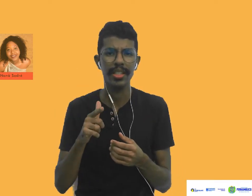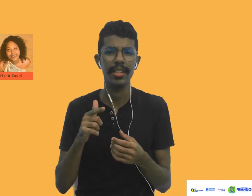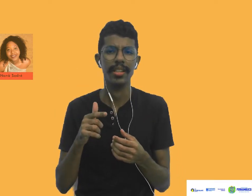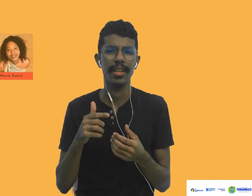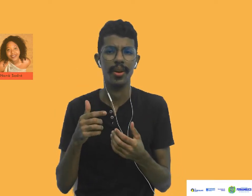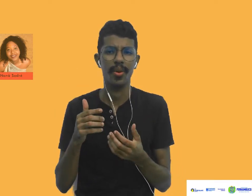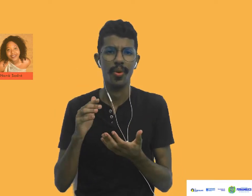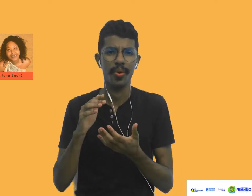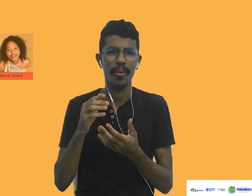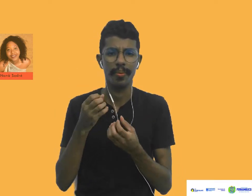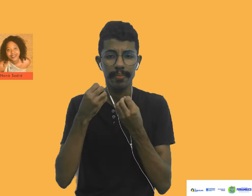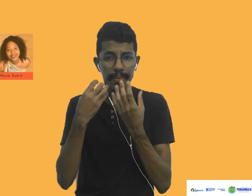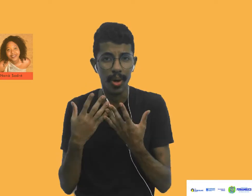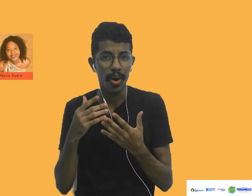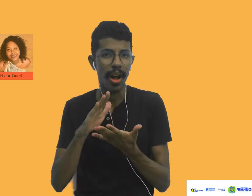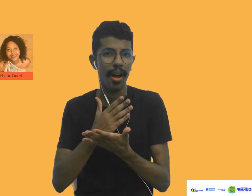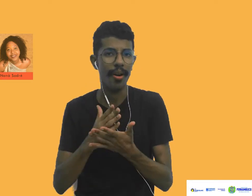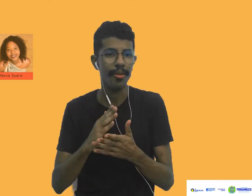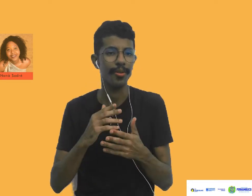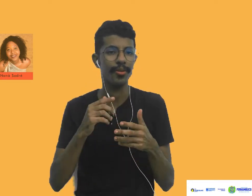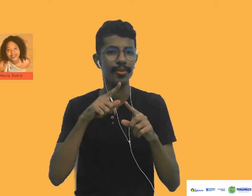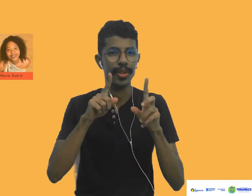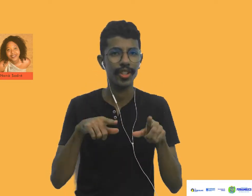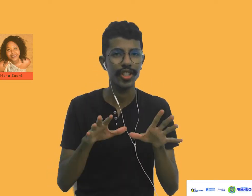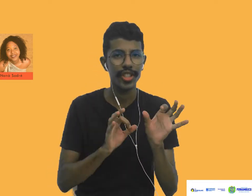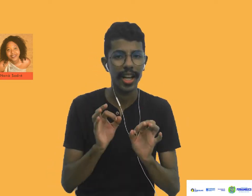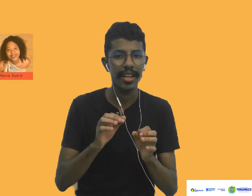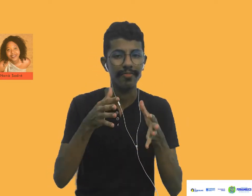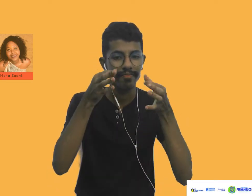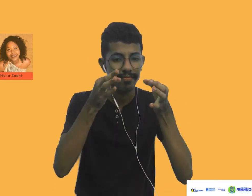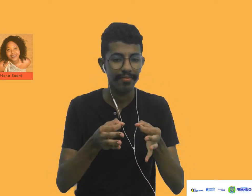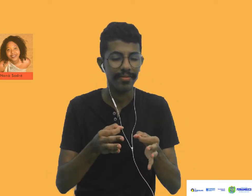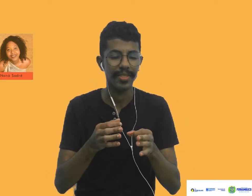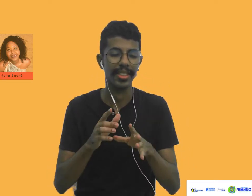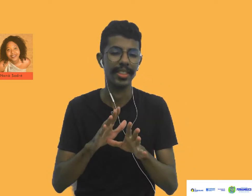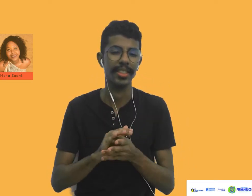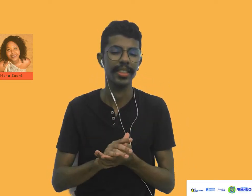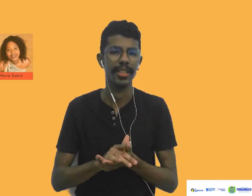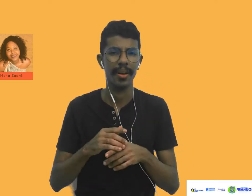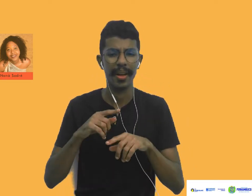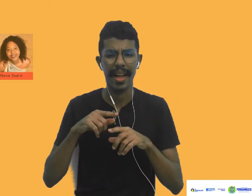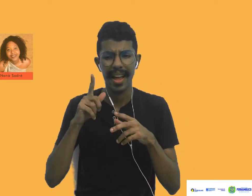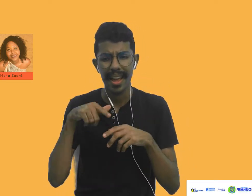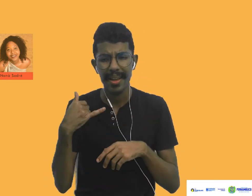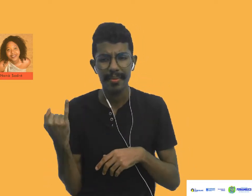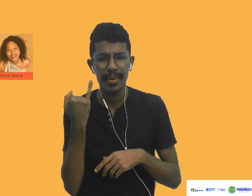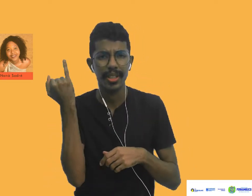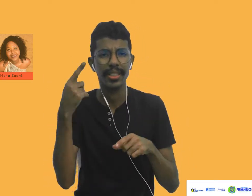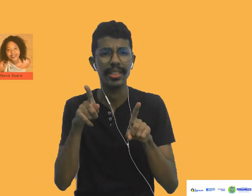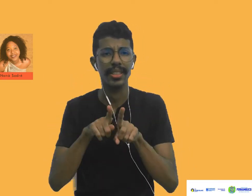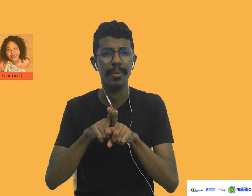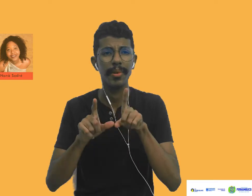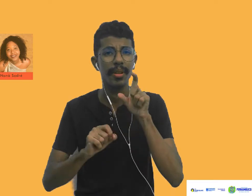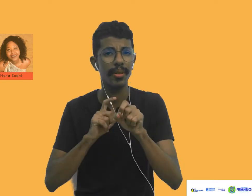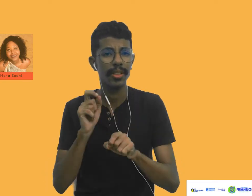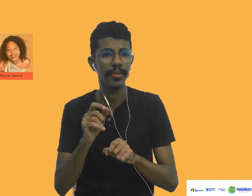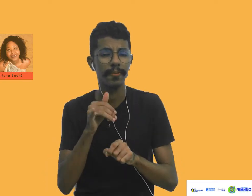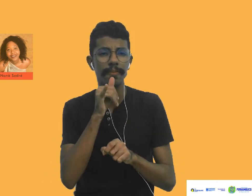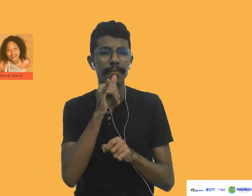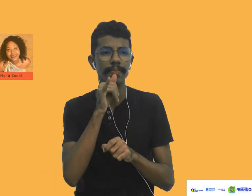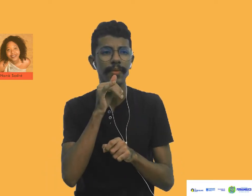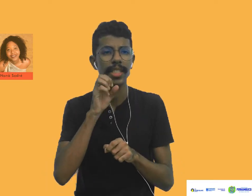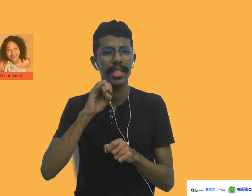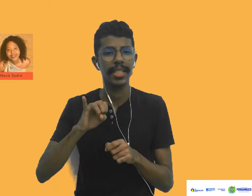E para que a gente possa se erguer, né? E é importante também que o